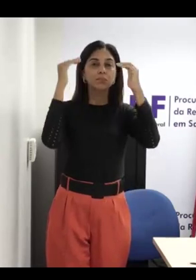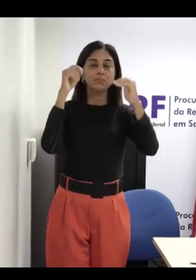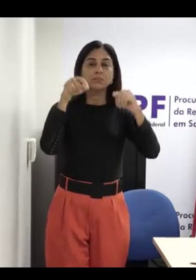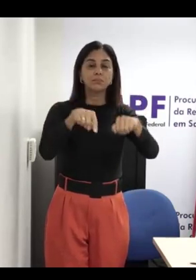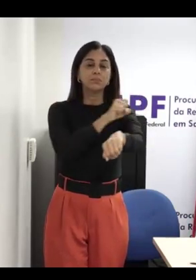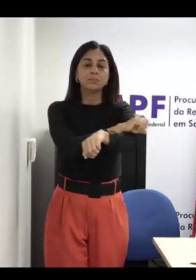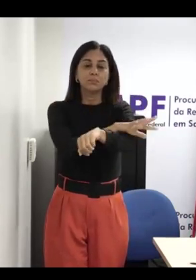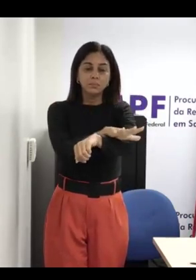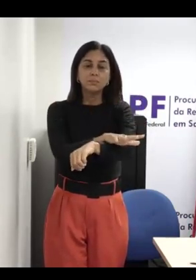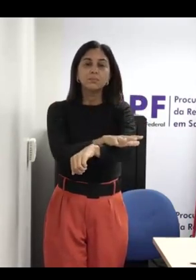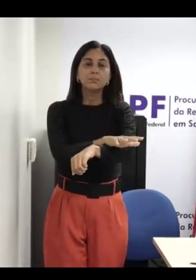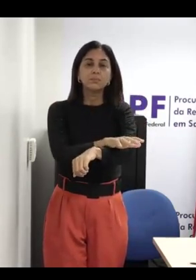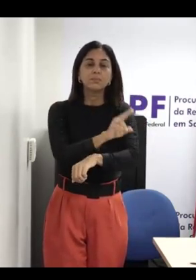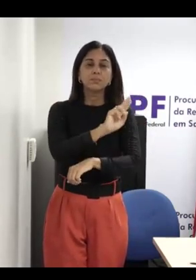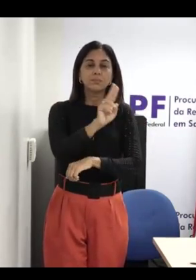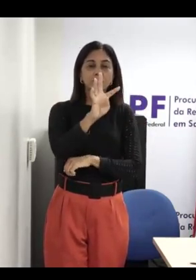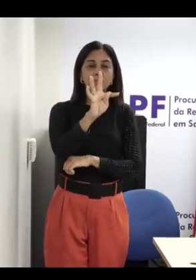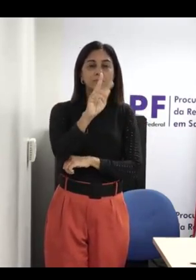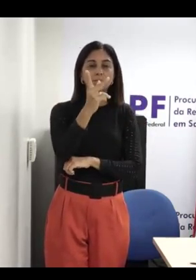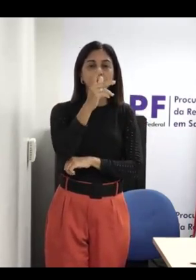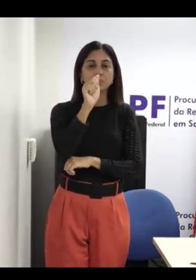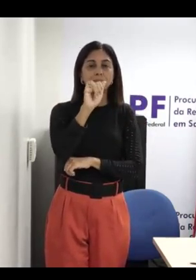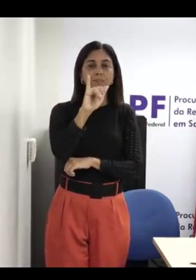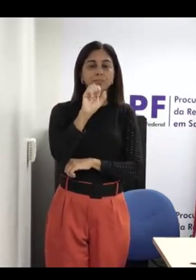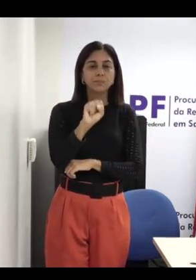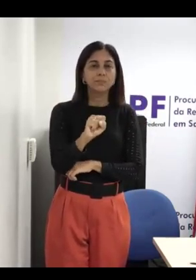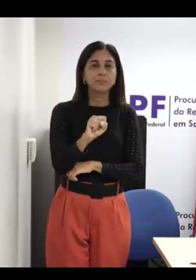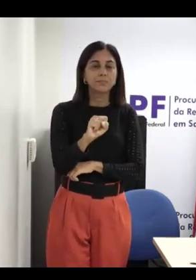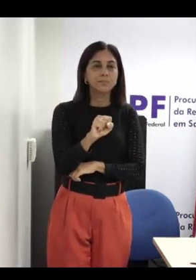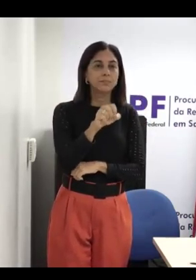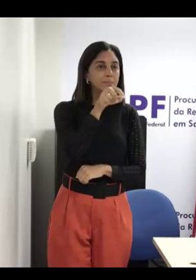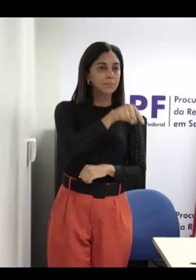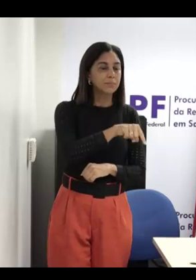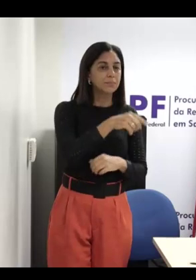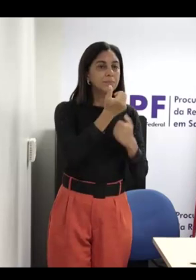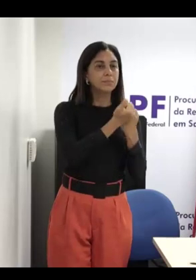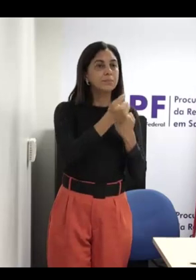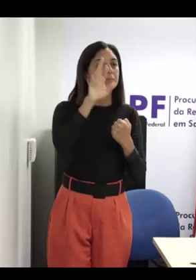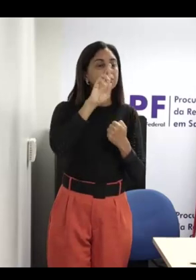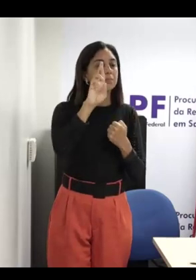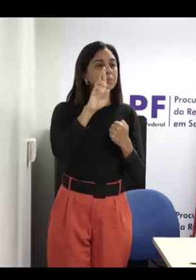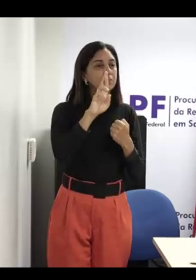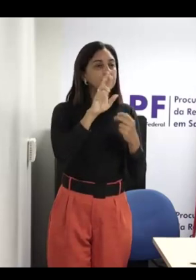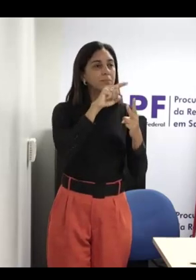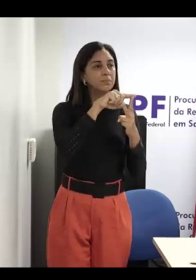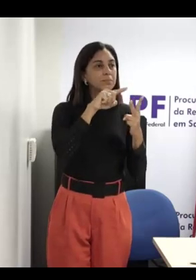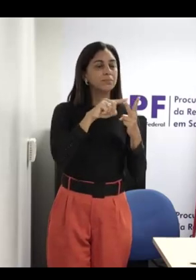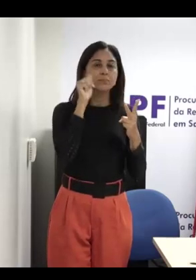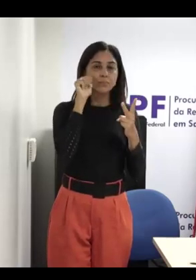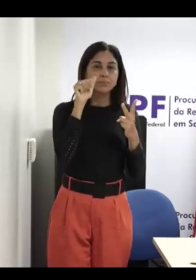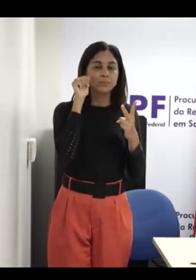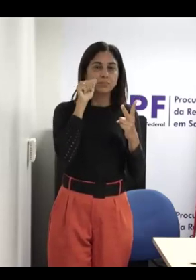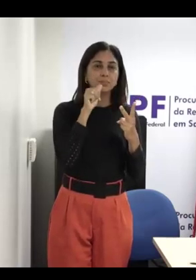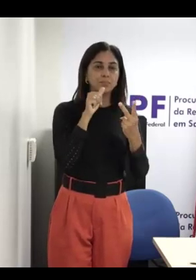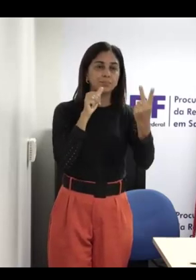arha Taís Medeiros está sendo representada pelas servidoras Margarete e Ana Cecília e aí também depois nós